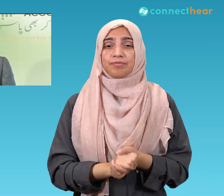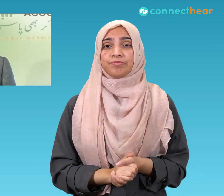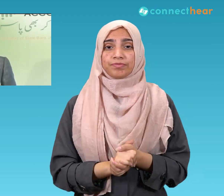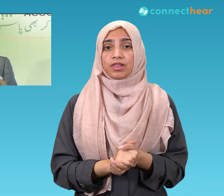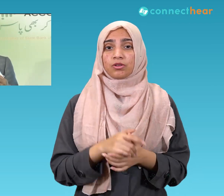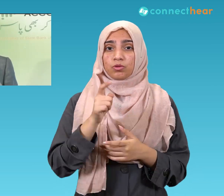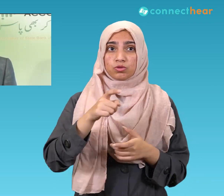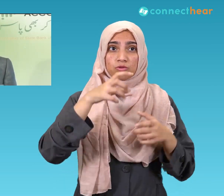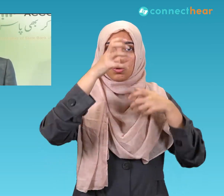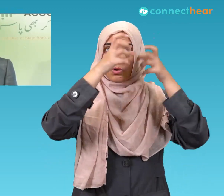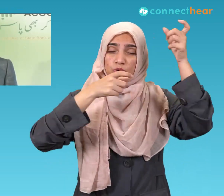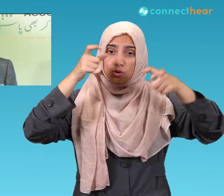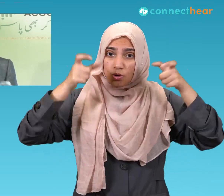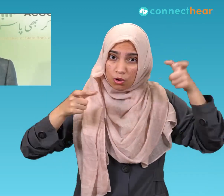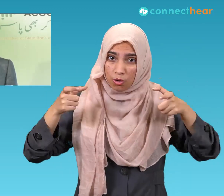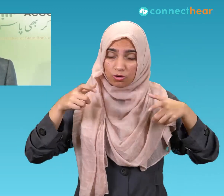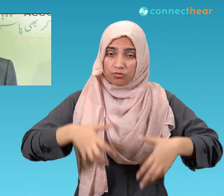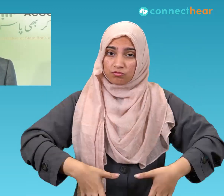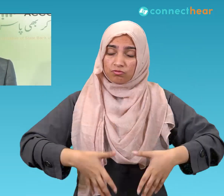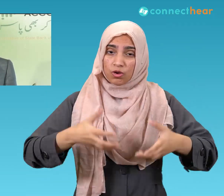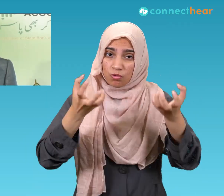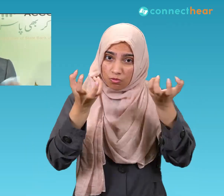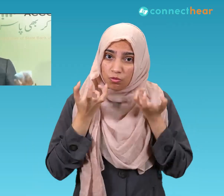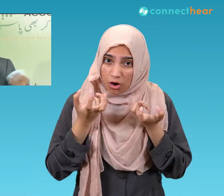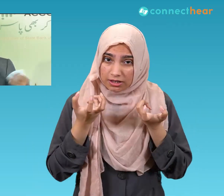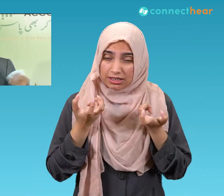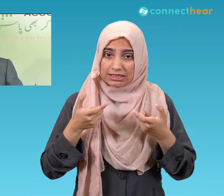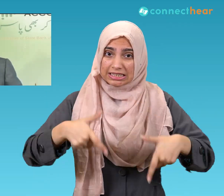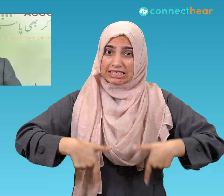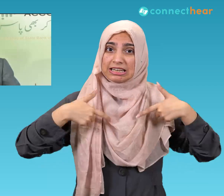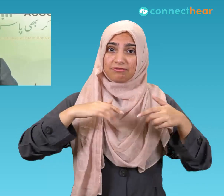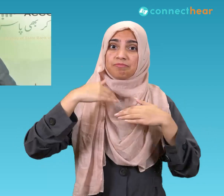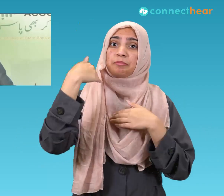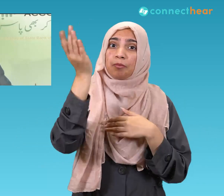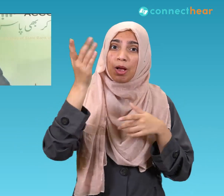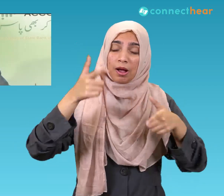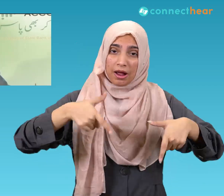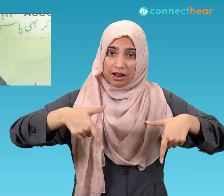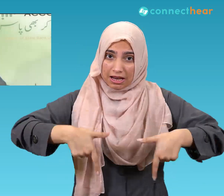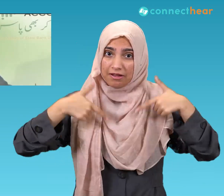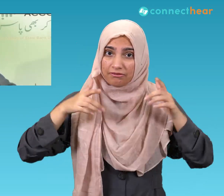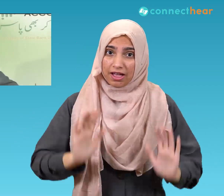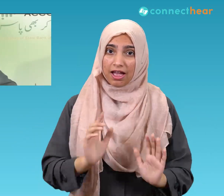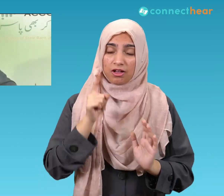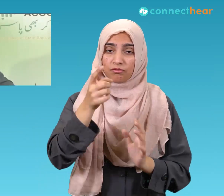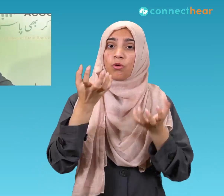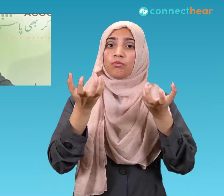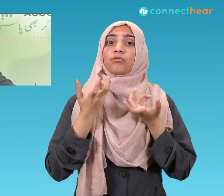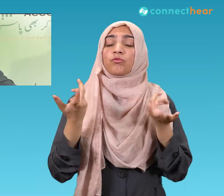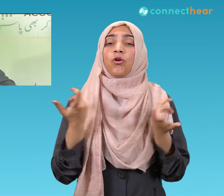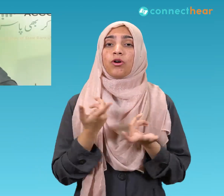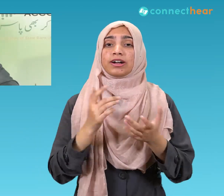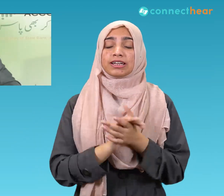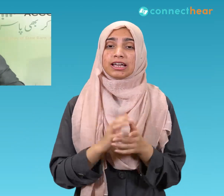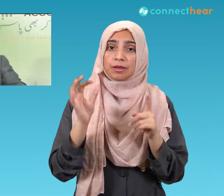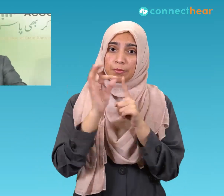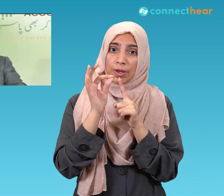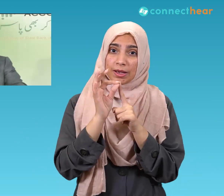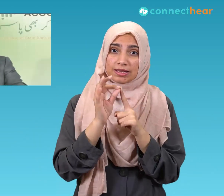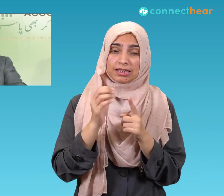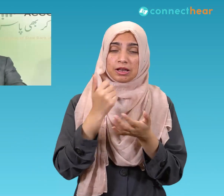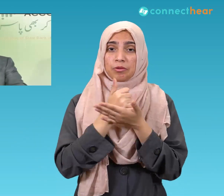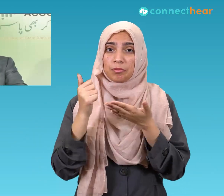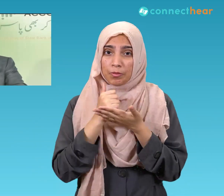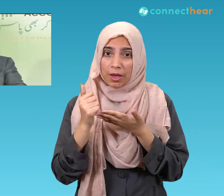جو چاہتے ہیں آسانی سے اپنا پیسہ یا پاکستانی بینکس میں ریمٹ کر سکیں اس فیسلٹی کے